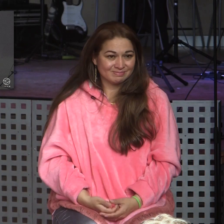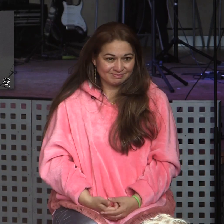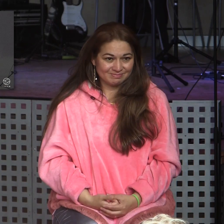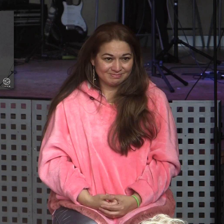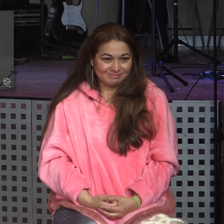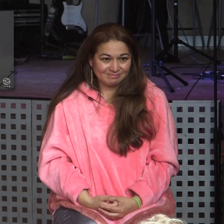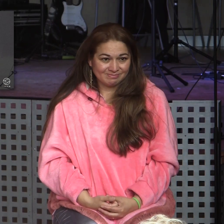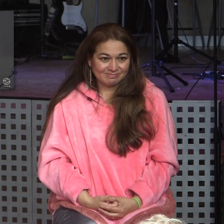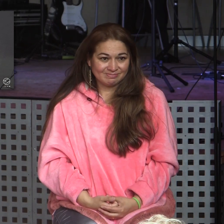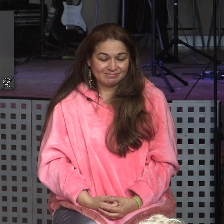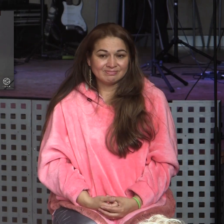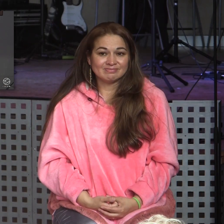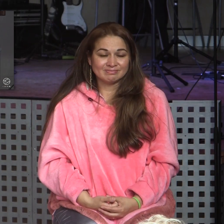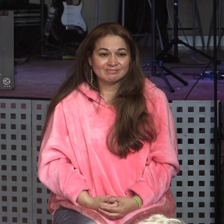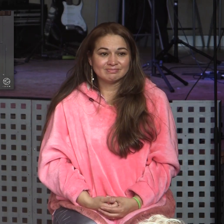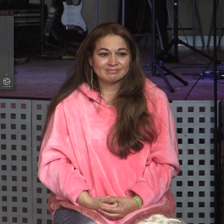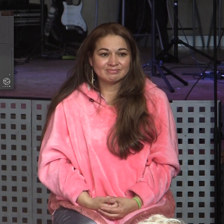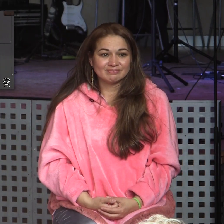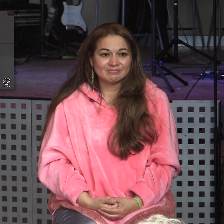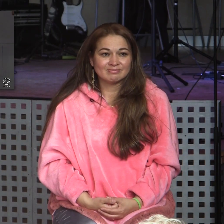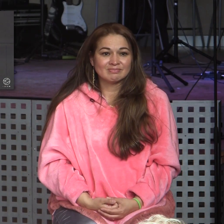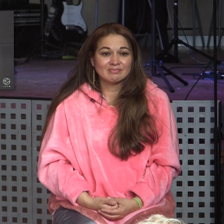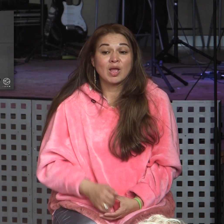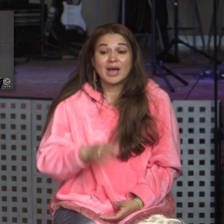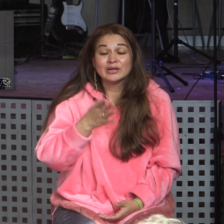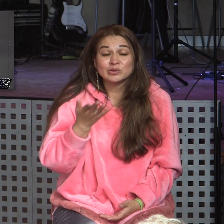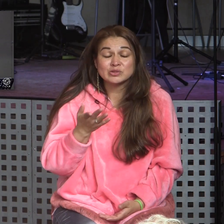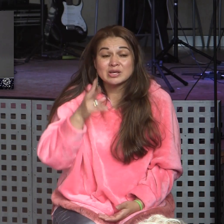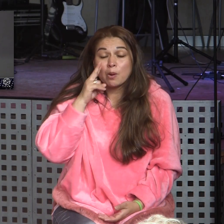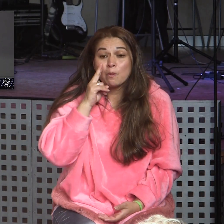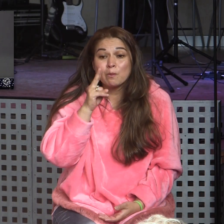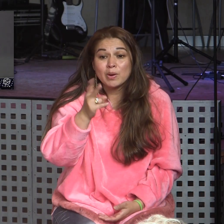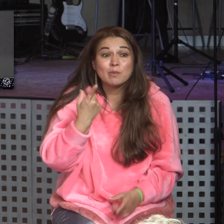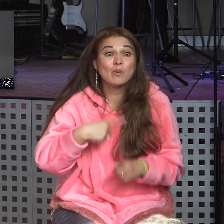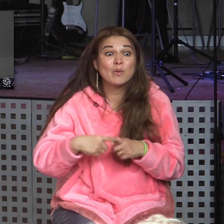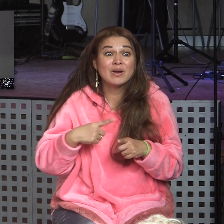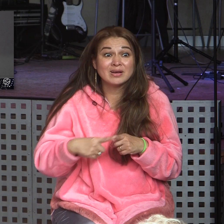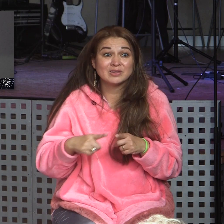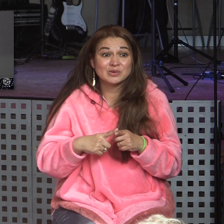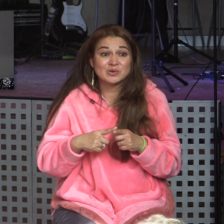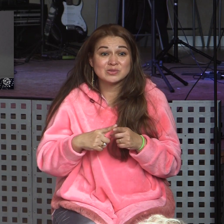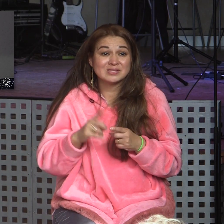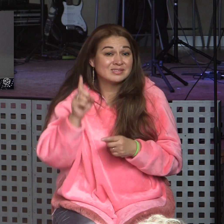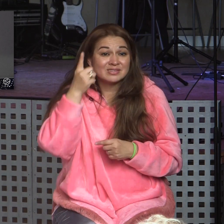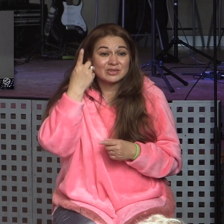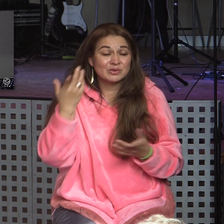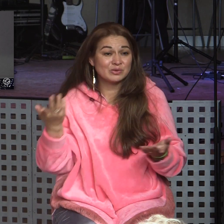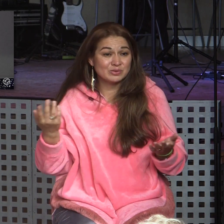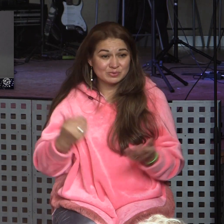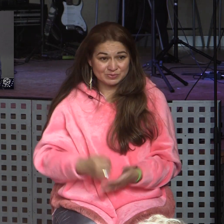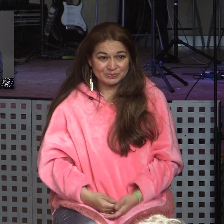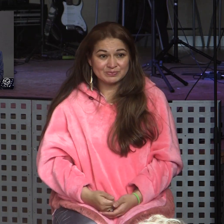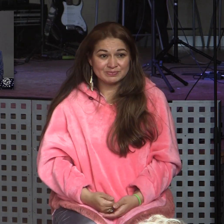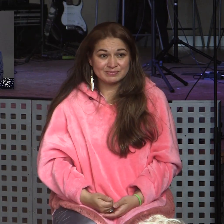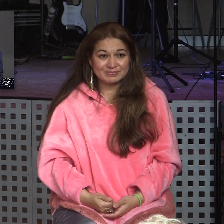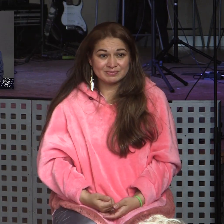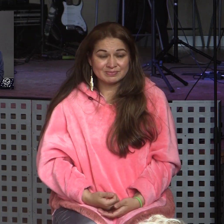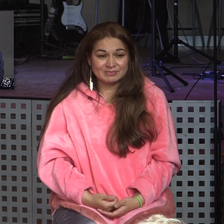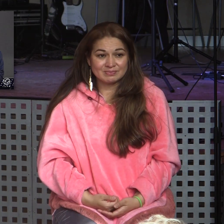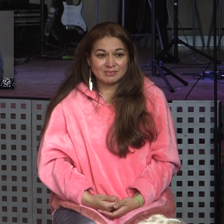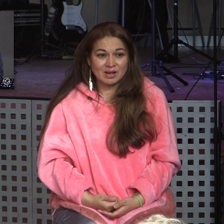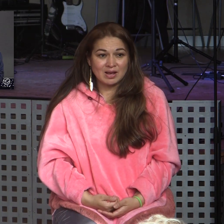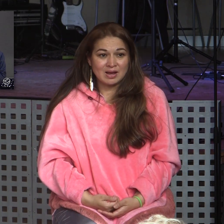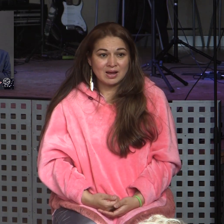viendo las cosas invisibles de Él, no solo lo visible. ¿Lo visible qué es?